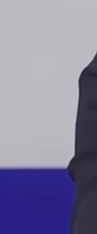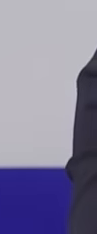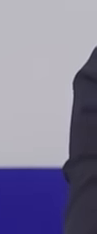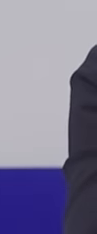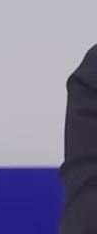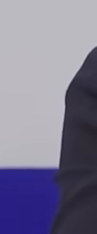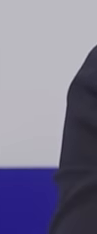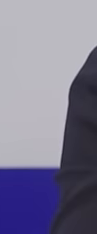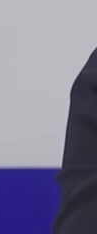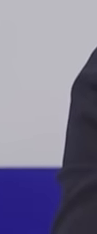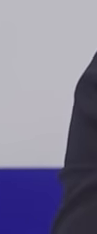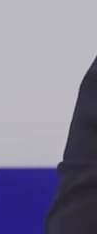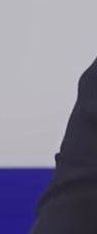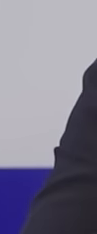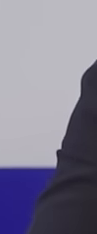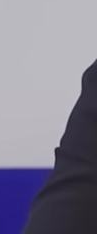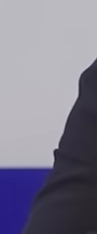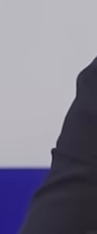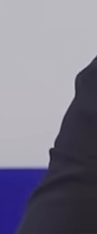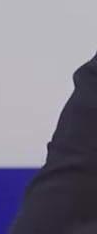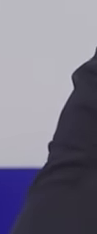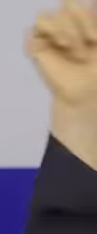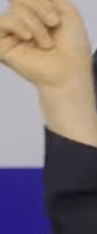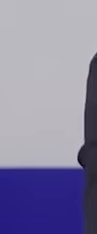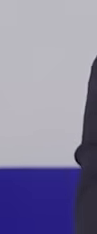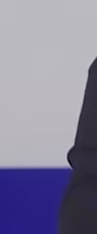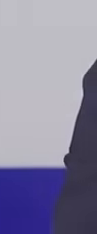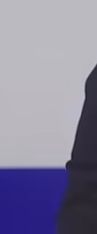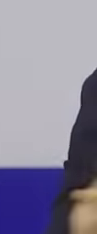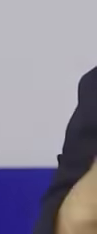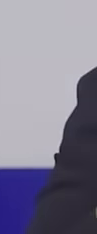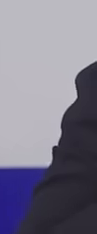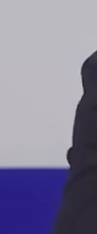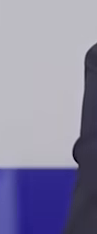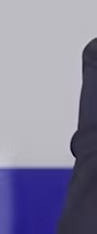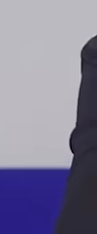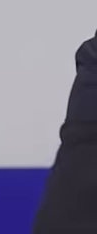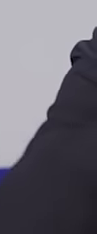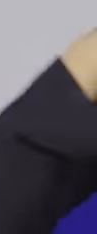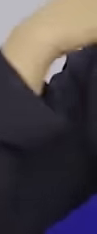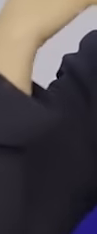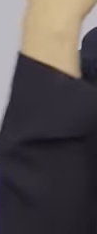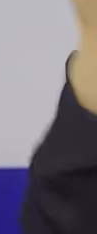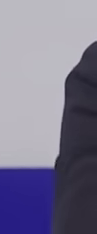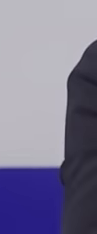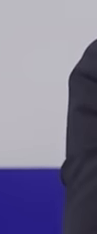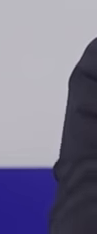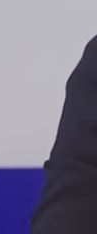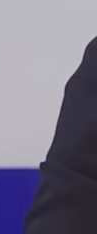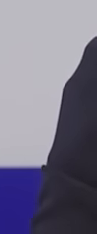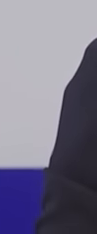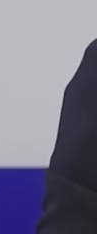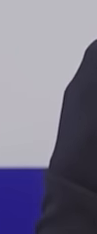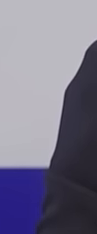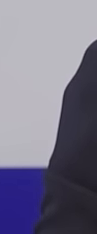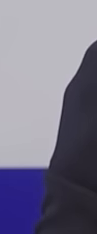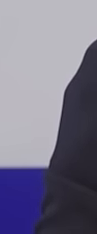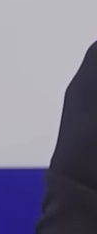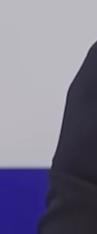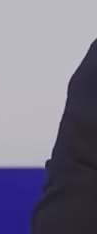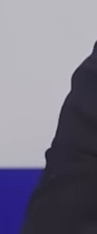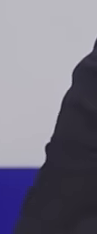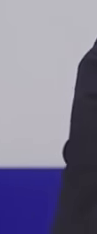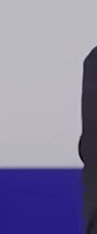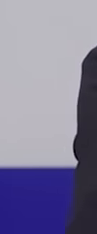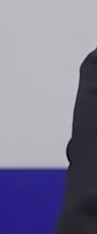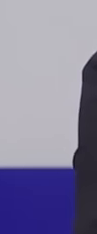있다면 제가 가진 무엇이라도 다 내던질 수 있습니다. 저